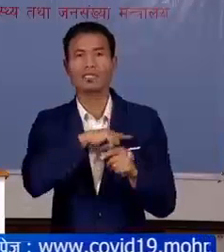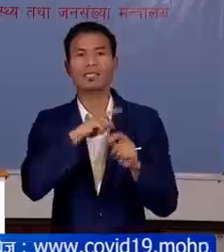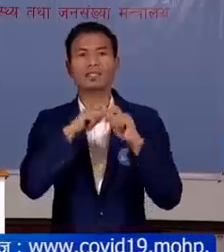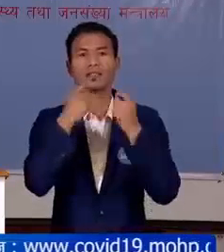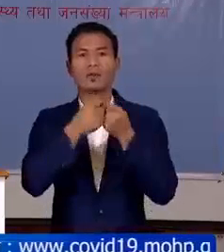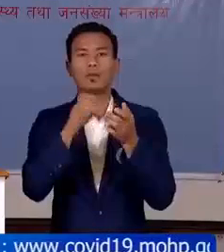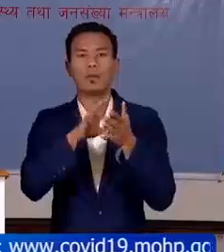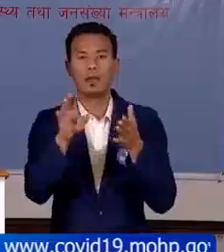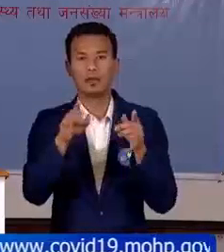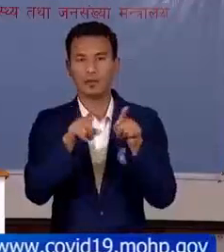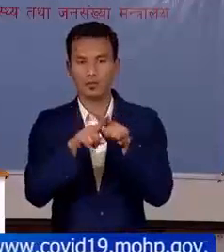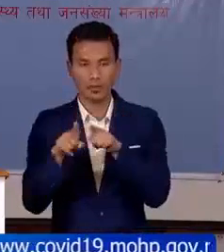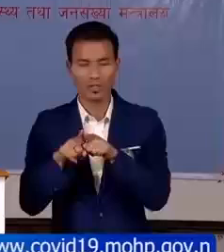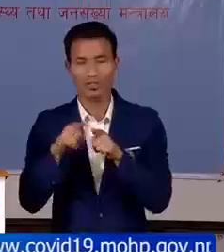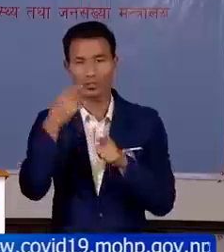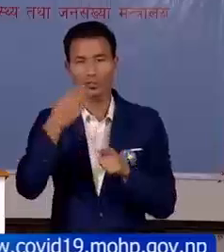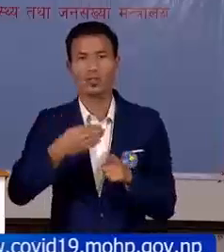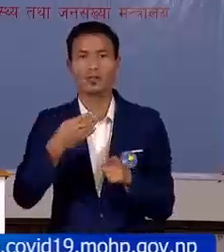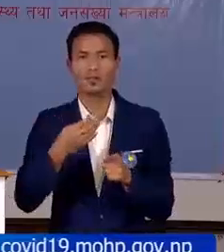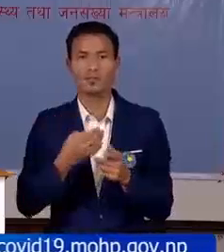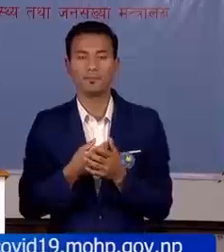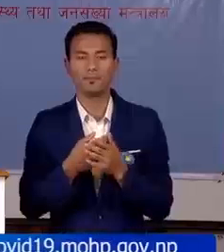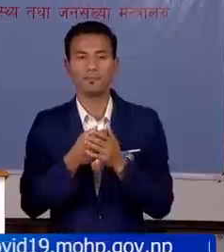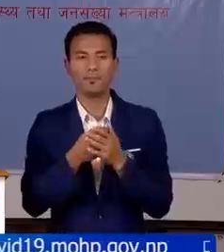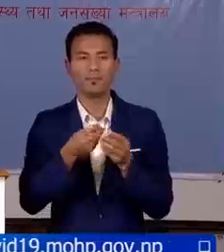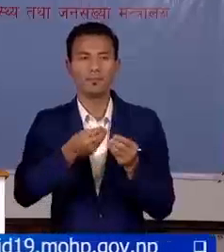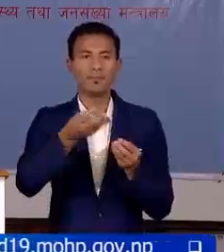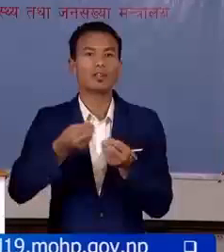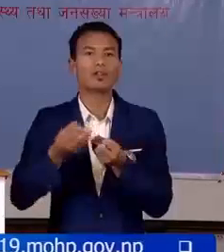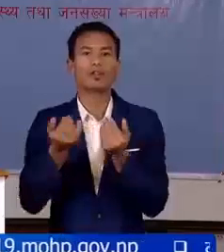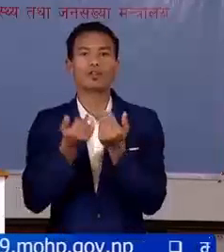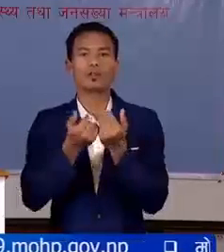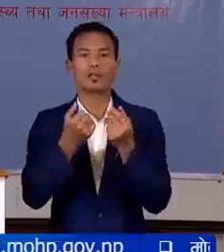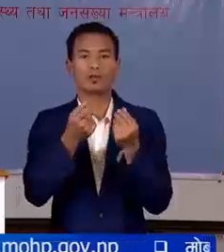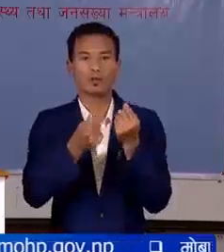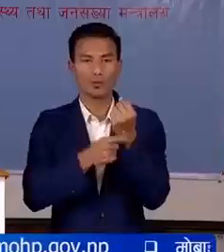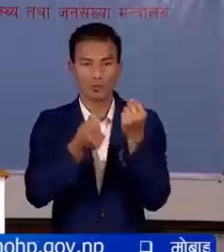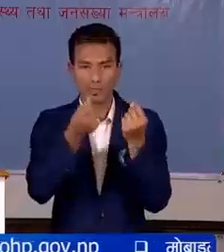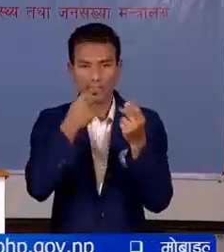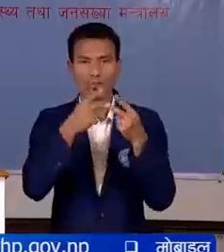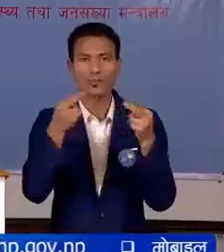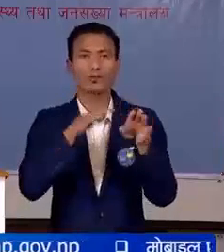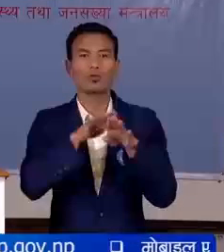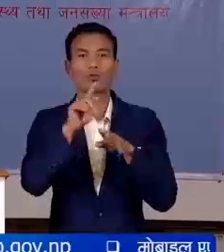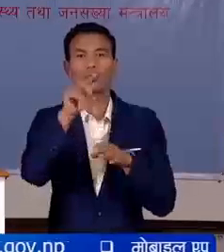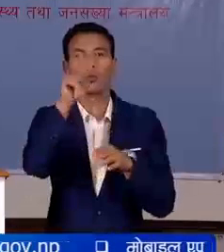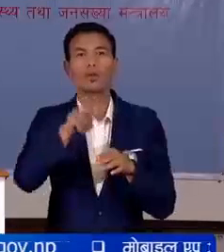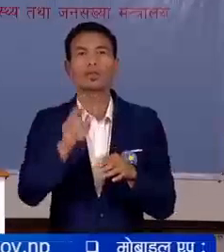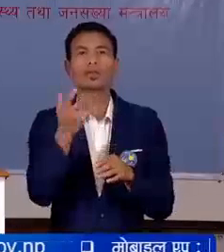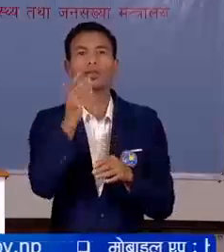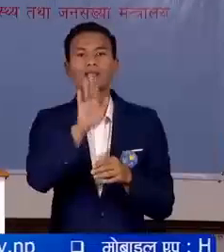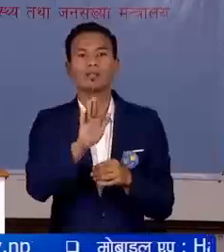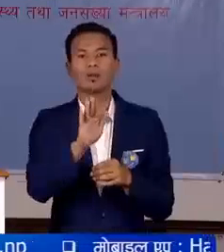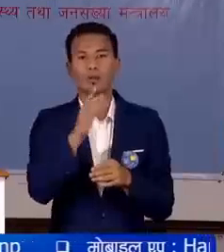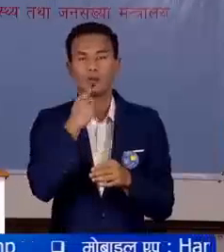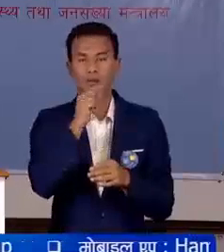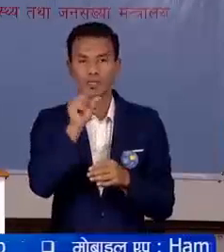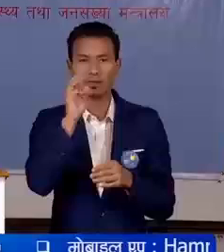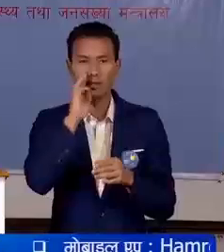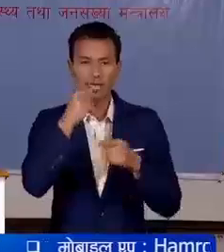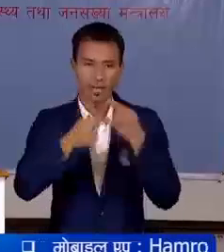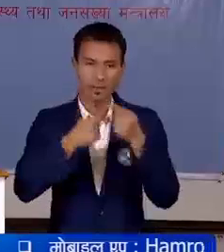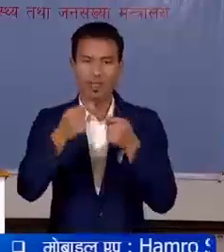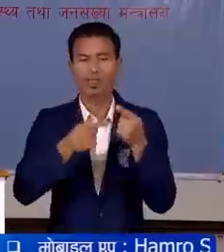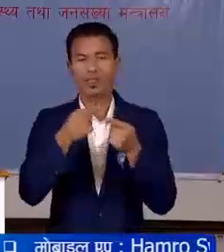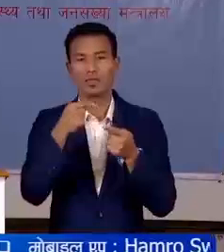चेत्र बाट पनी हुने बित्रन हुने अउसदी तता सामगरी हरू को अबस्ता केसा वने रा नियमीत रुप मा